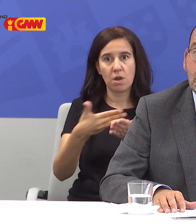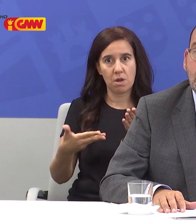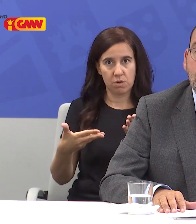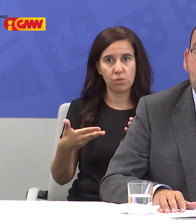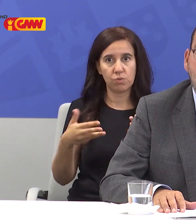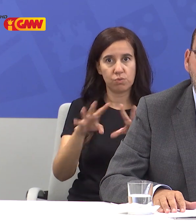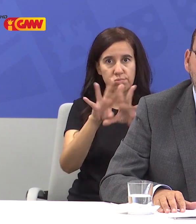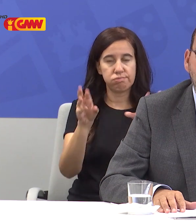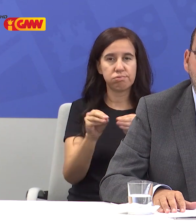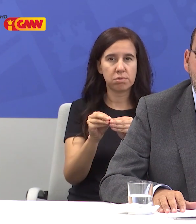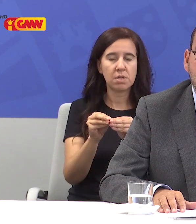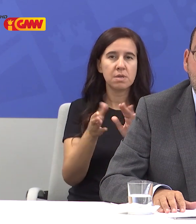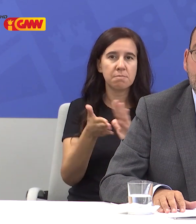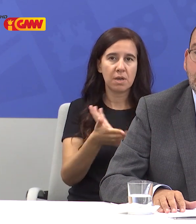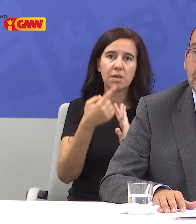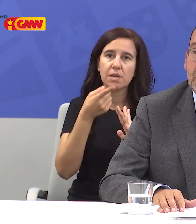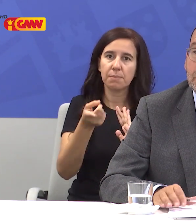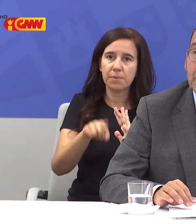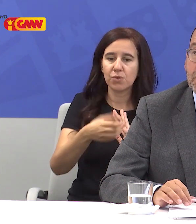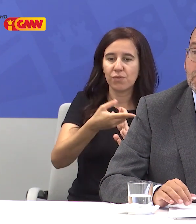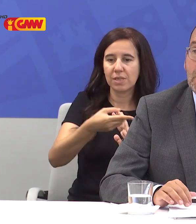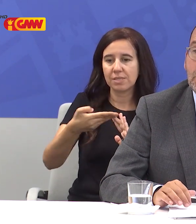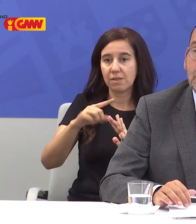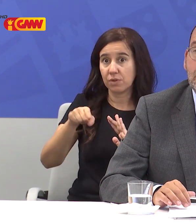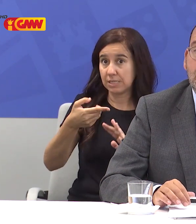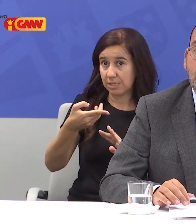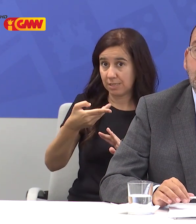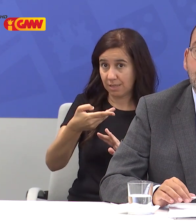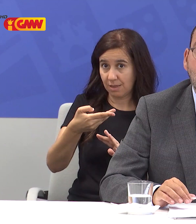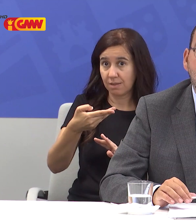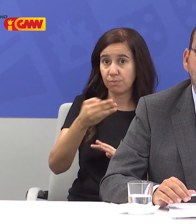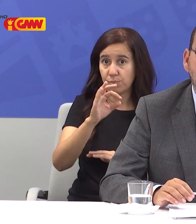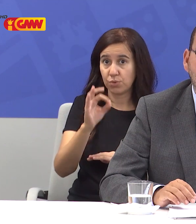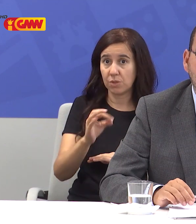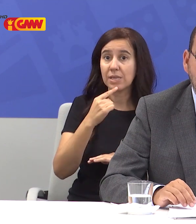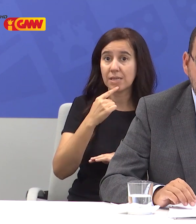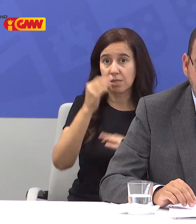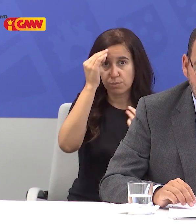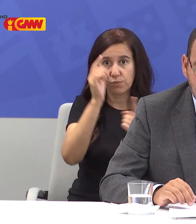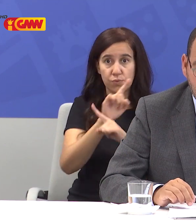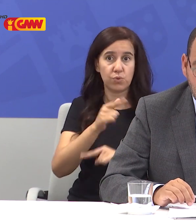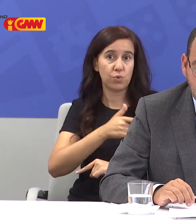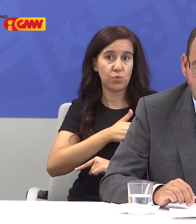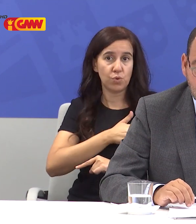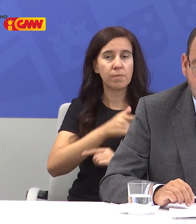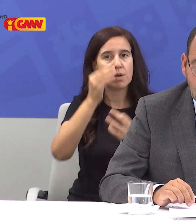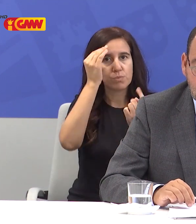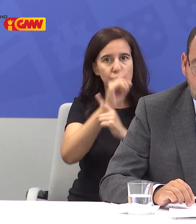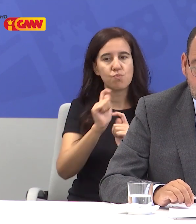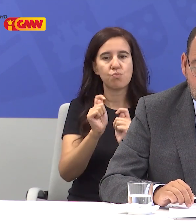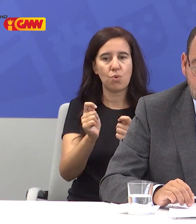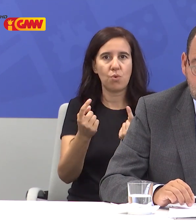colocados, repito, 97,7%, portanto, são professores e turmas que têm professor